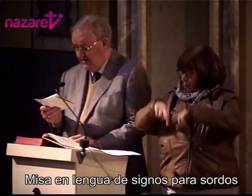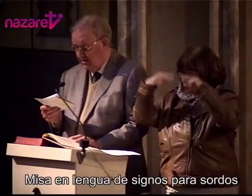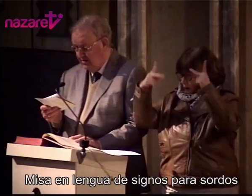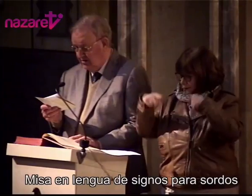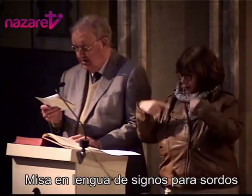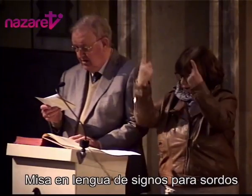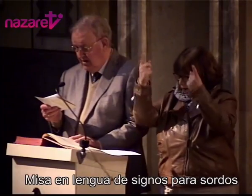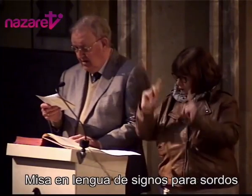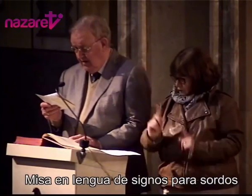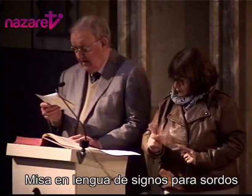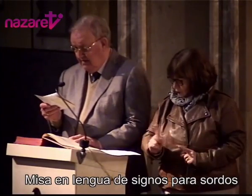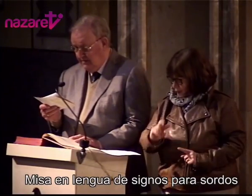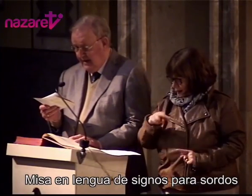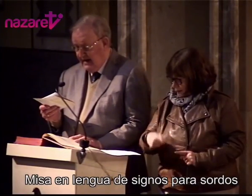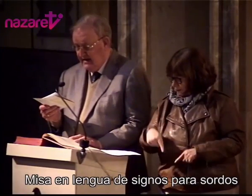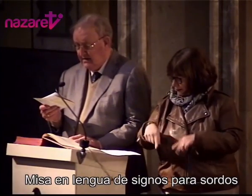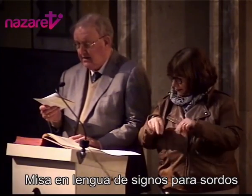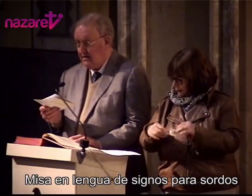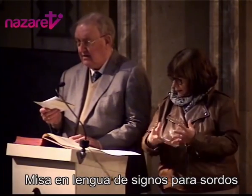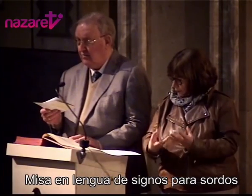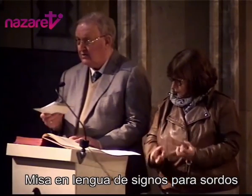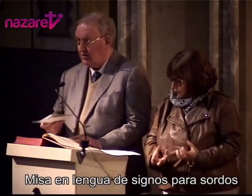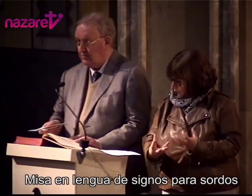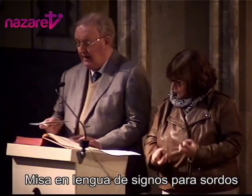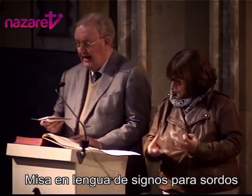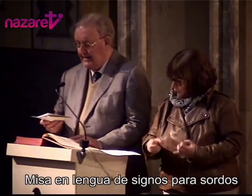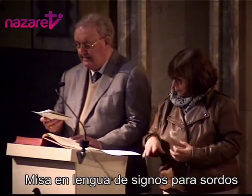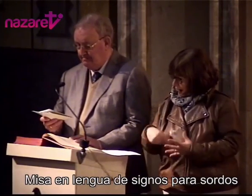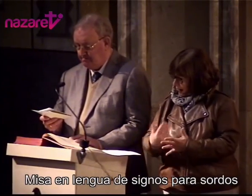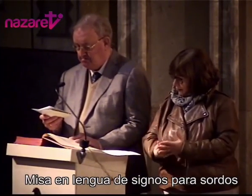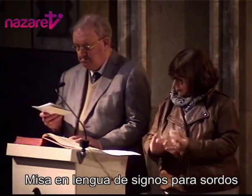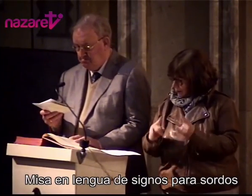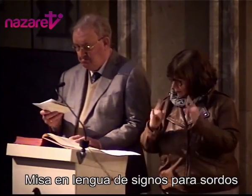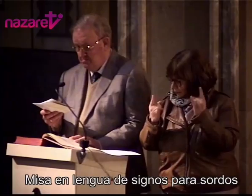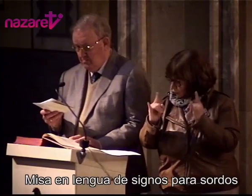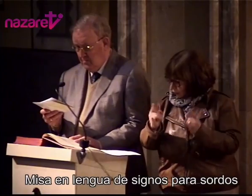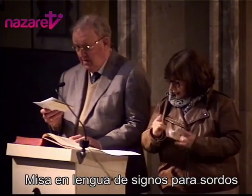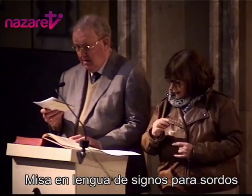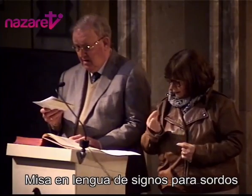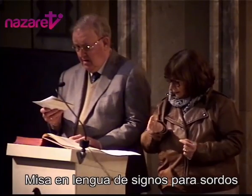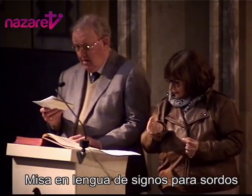los vuestros y mis planes que vuestros planes.